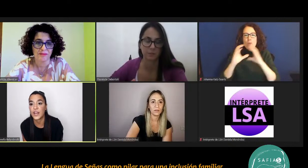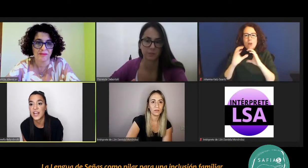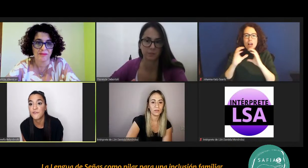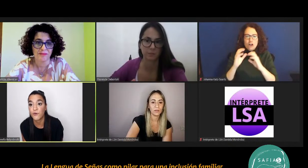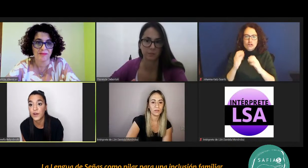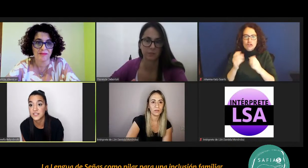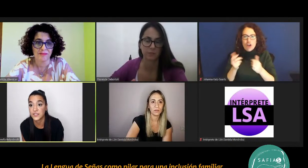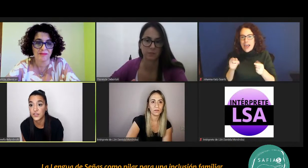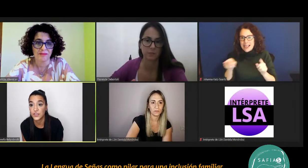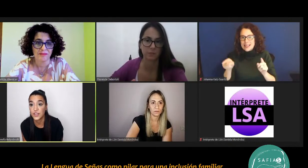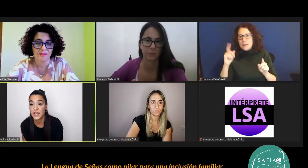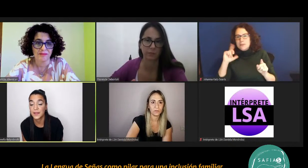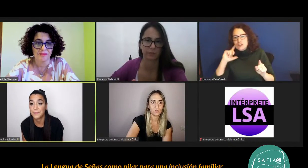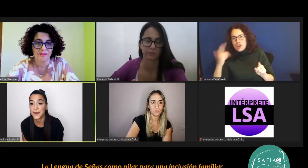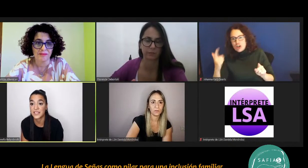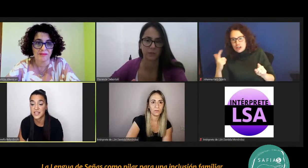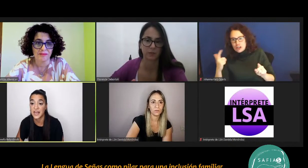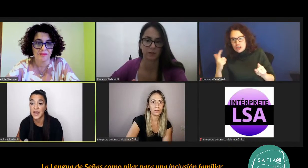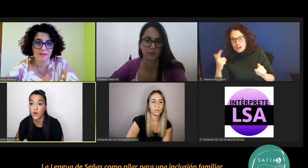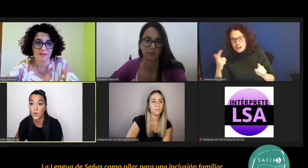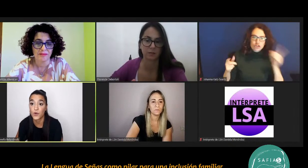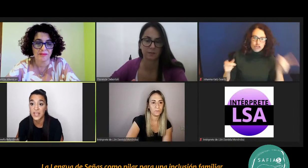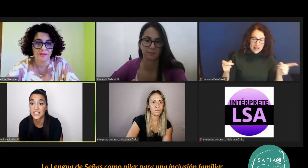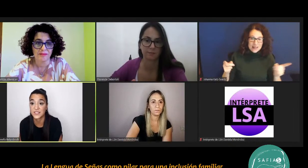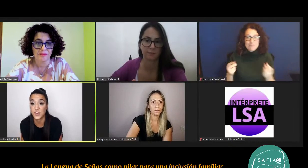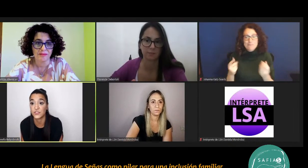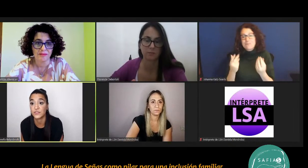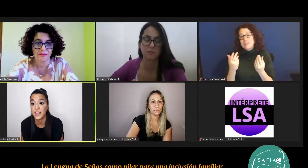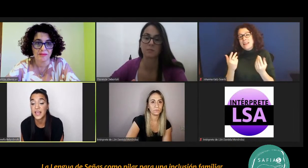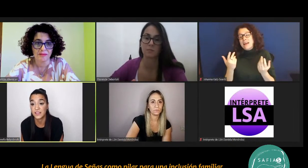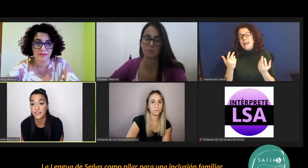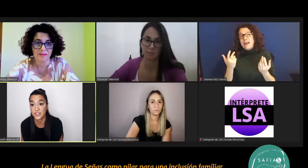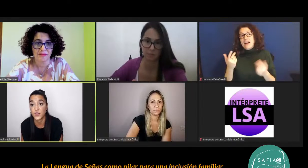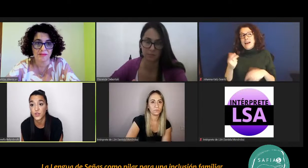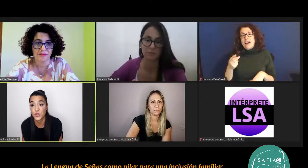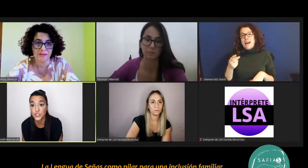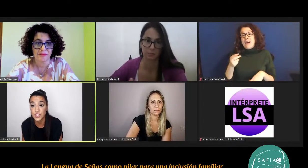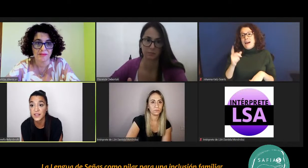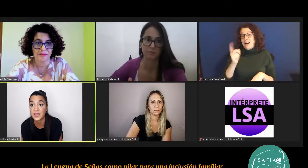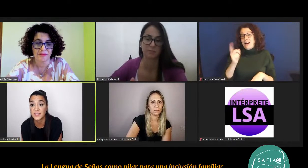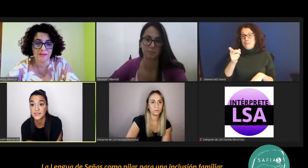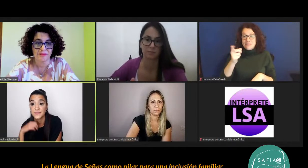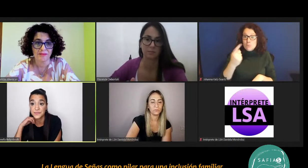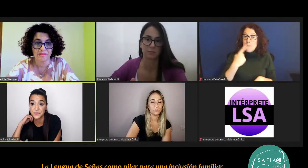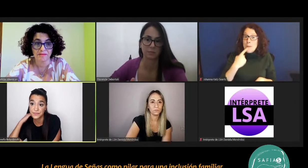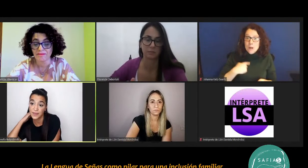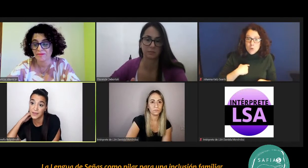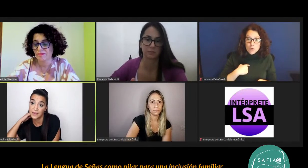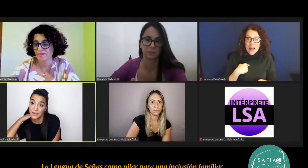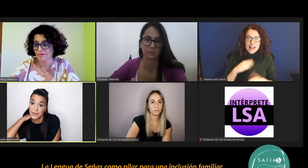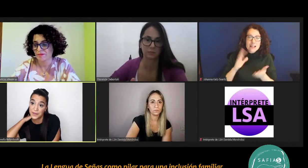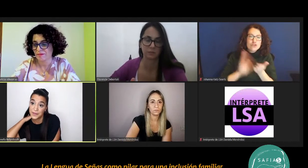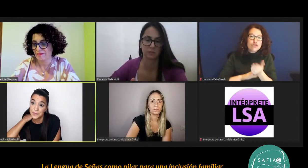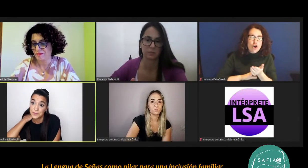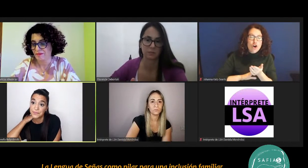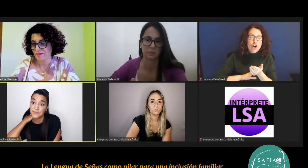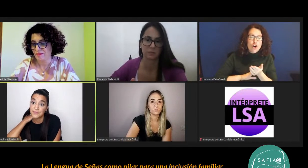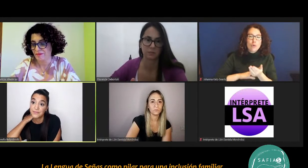Dice, con el esfuerzo para llegar a la comunicación entre sordos y oyentes.